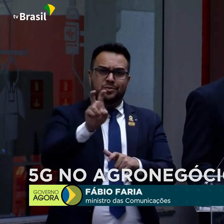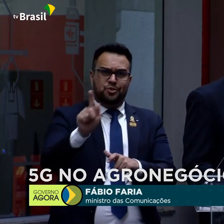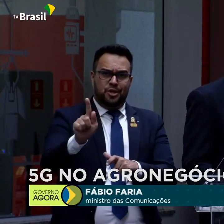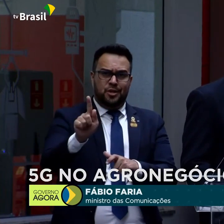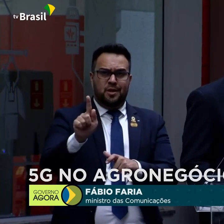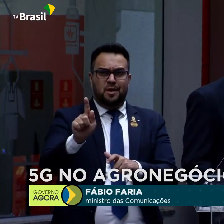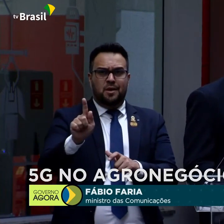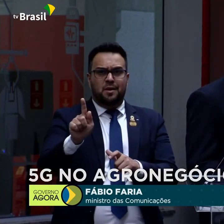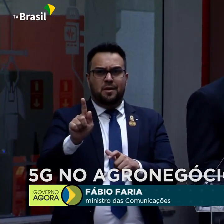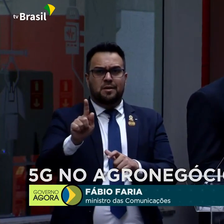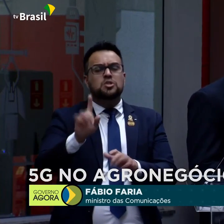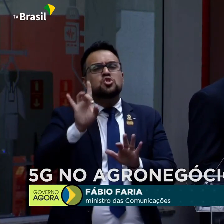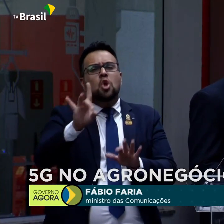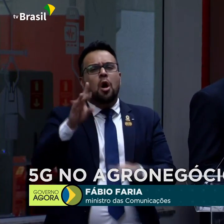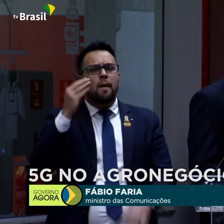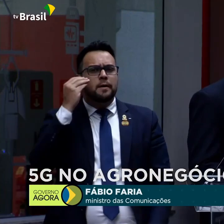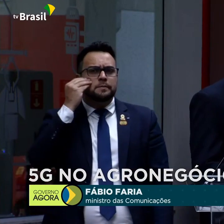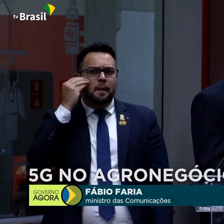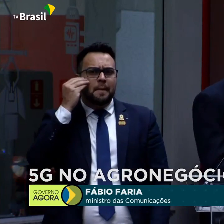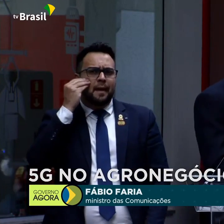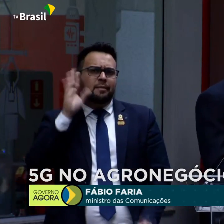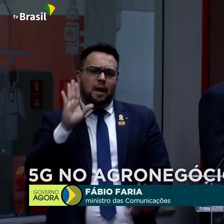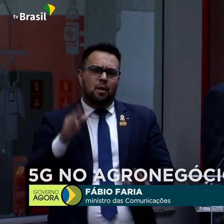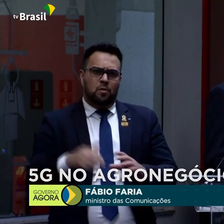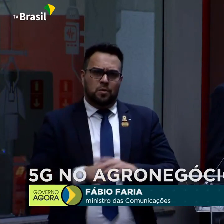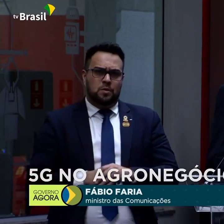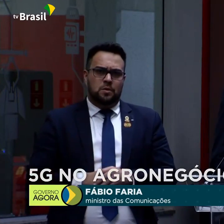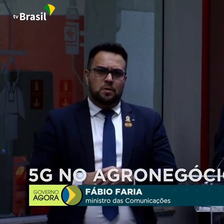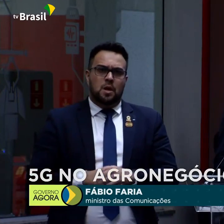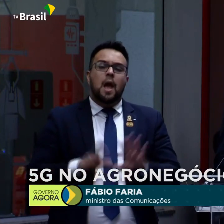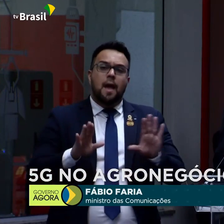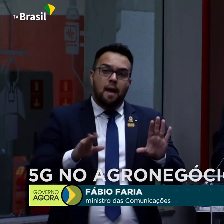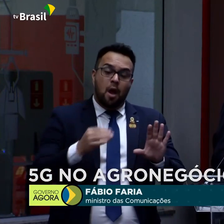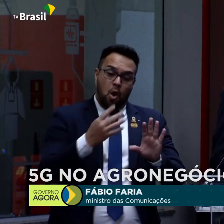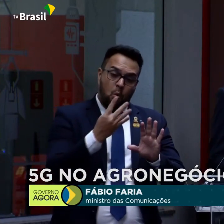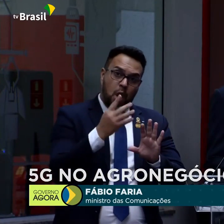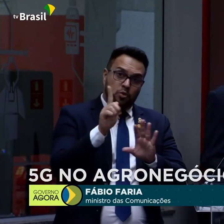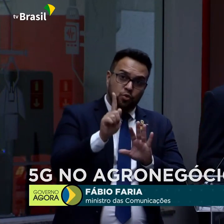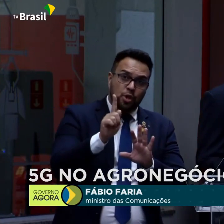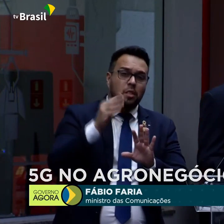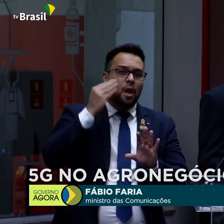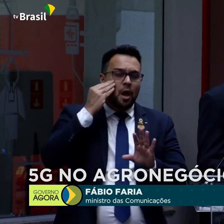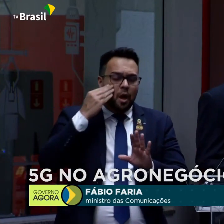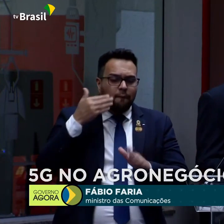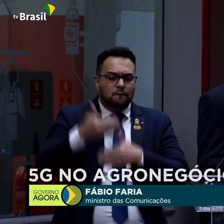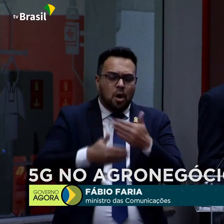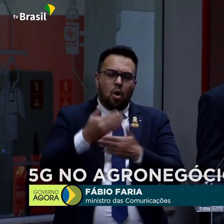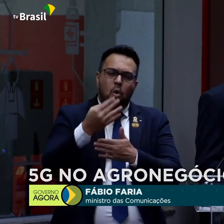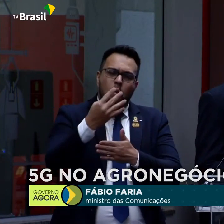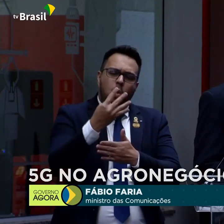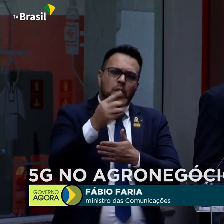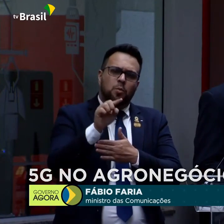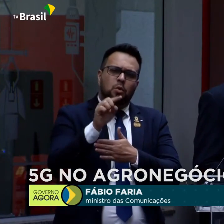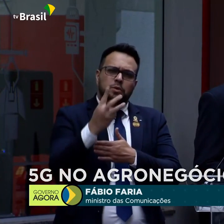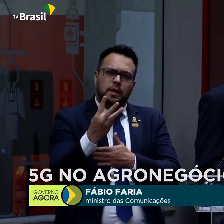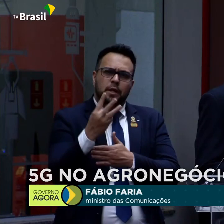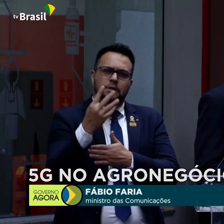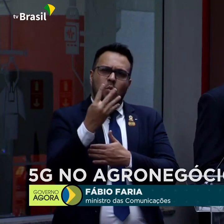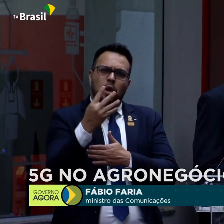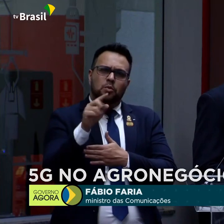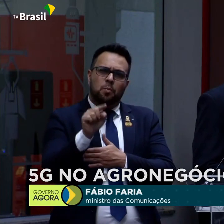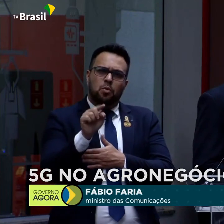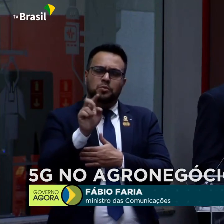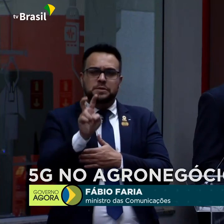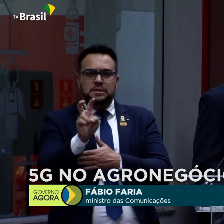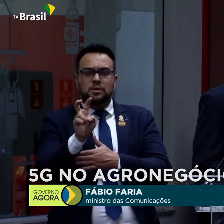5G experimentais. É um avanço do 4G. É 4.3, 4.5, porque o